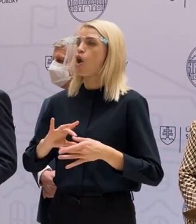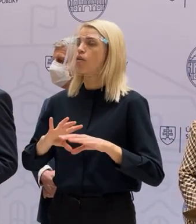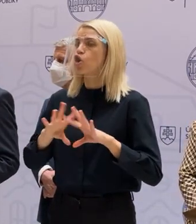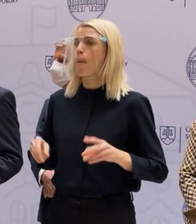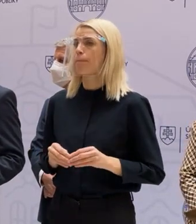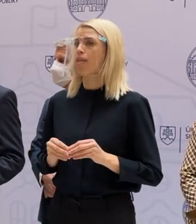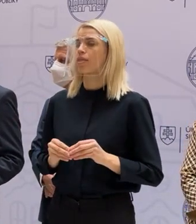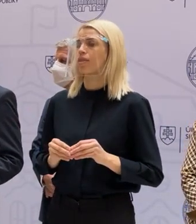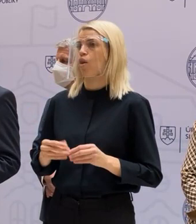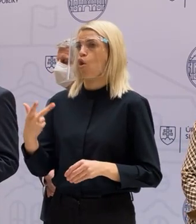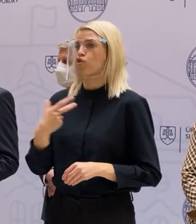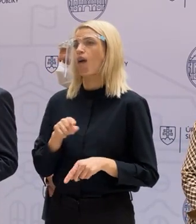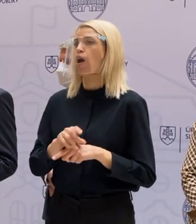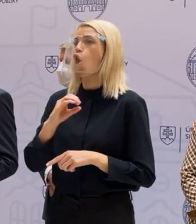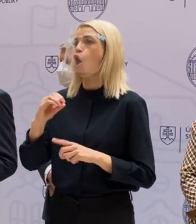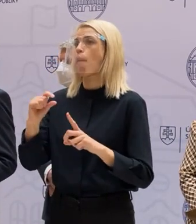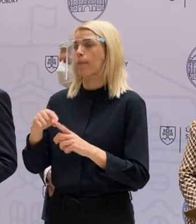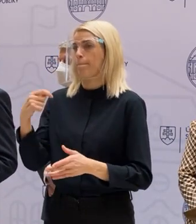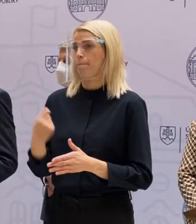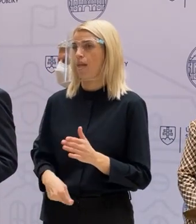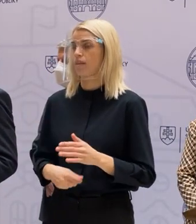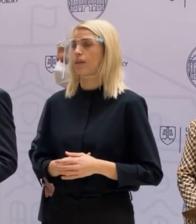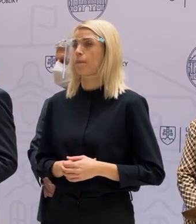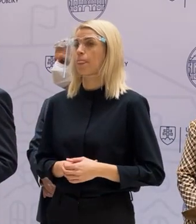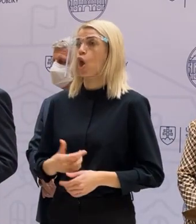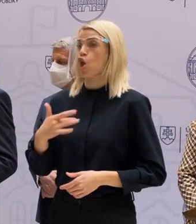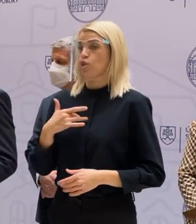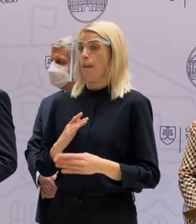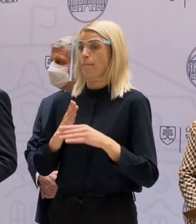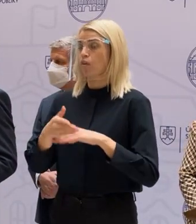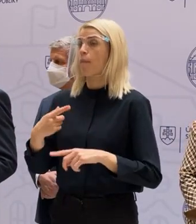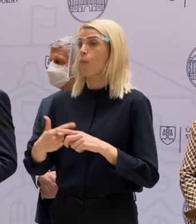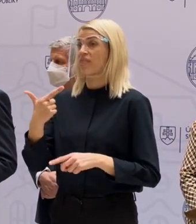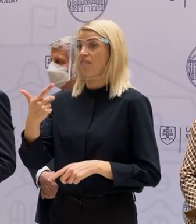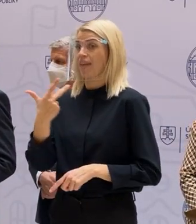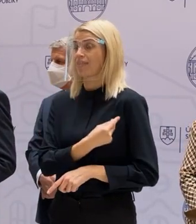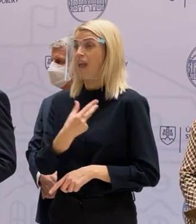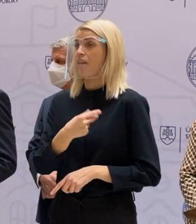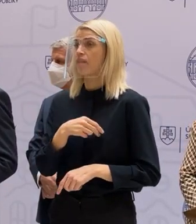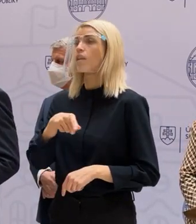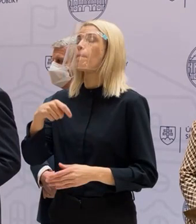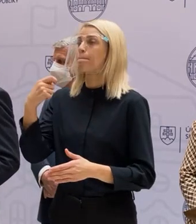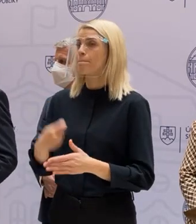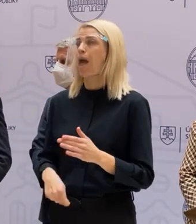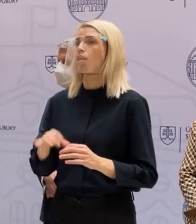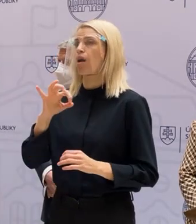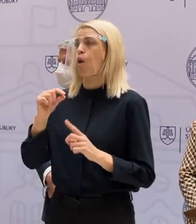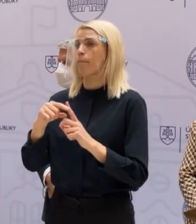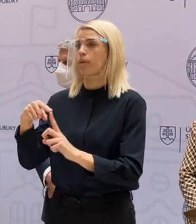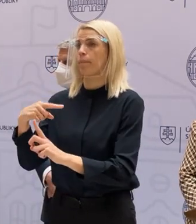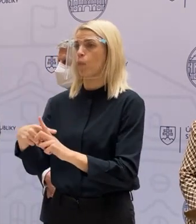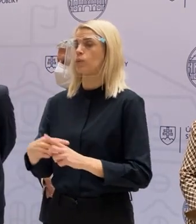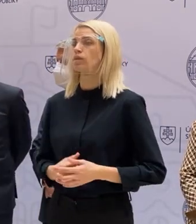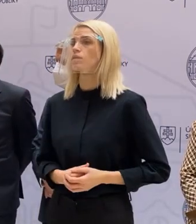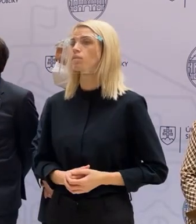režime OP. Režim osoba prekonaná s dvoma dávkami už je v režime OP+. Ale